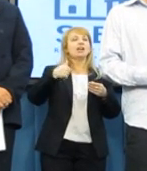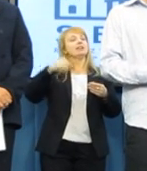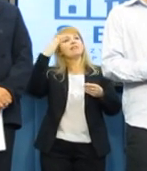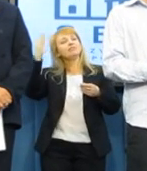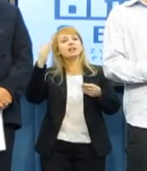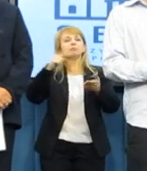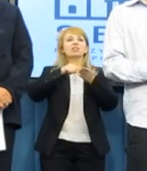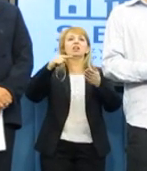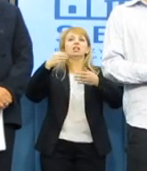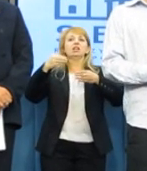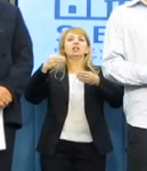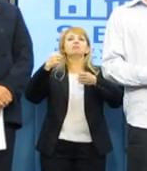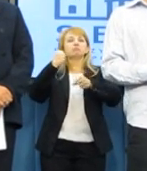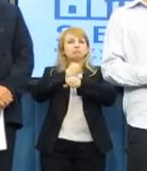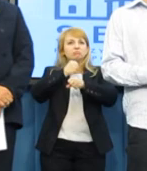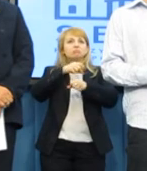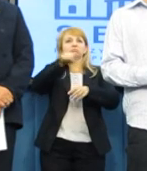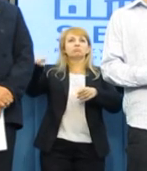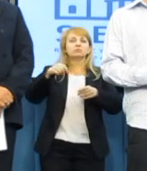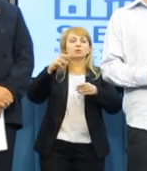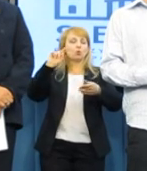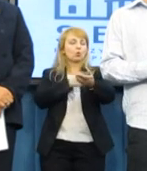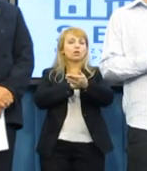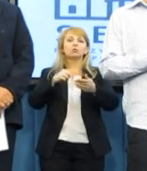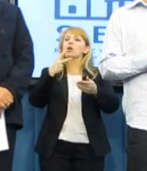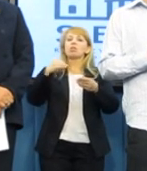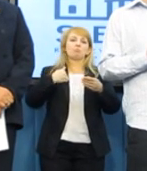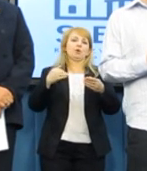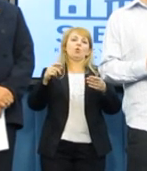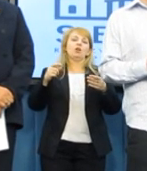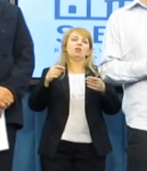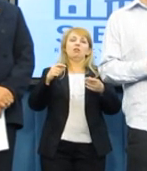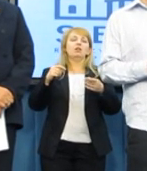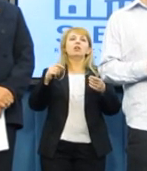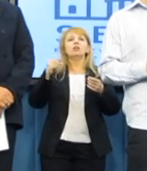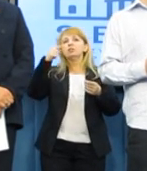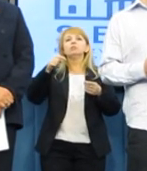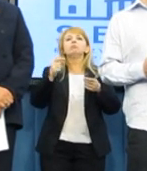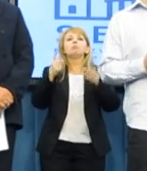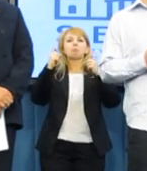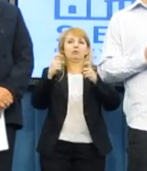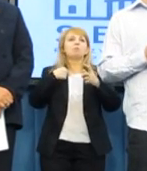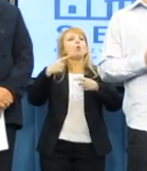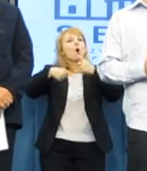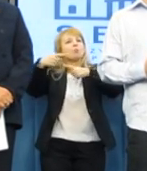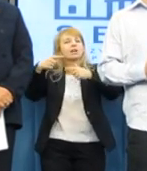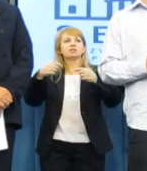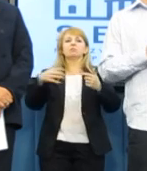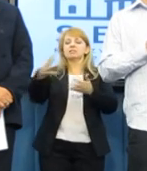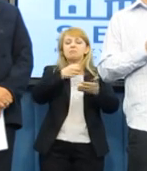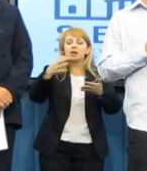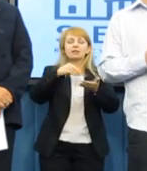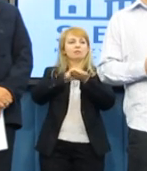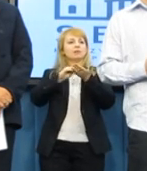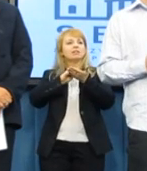wiem, że te czynności nie były przypadkowe. Ja wiem, że prowadzone są przeciwko nam czynności operacyjne, zbierane są różne materiały,